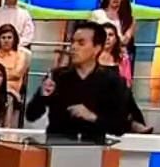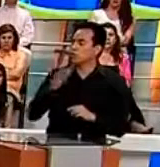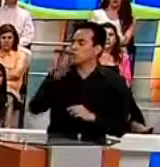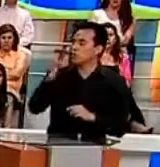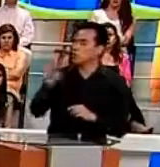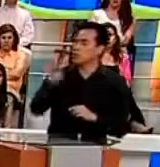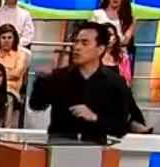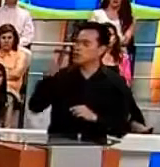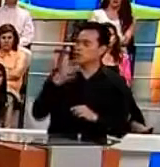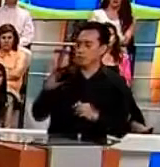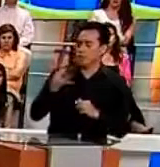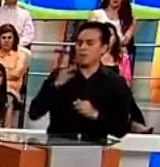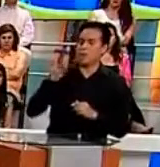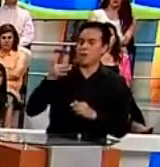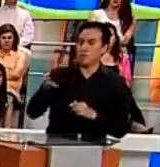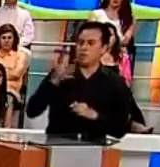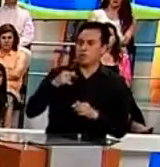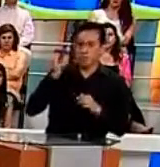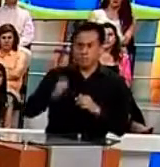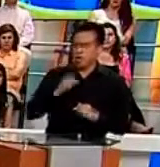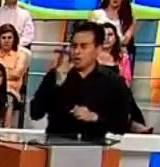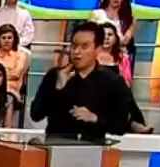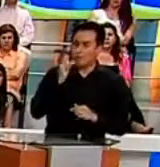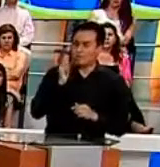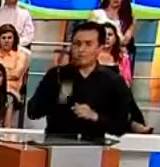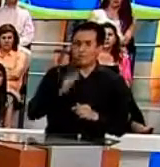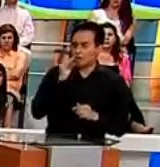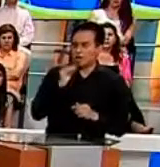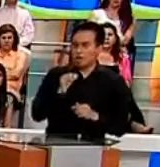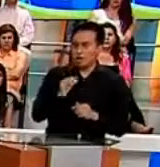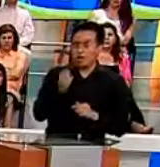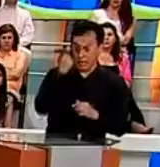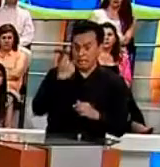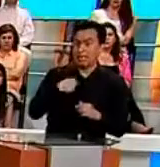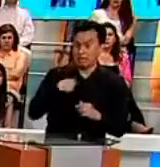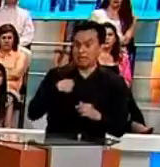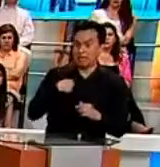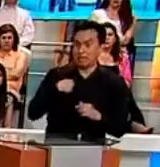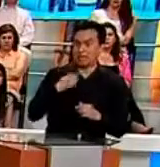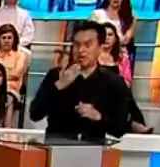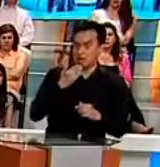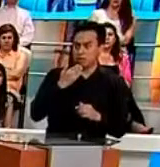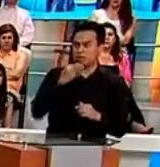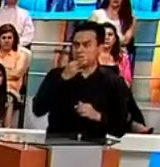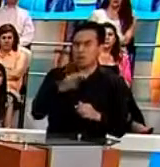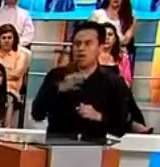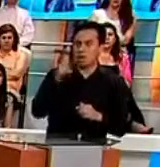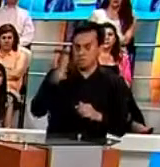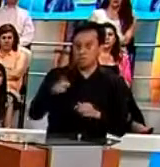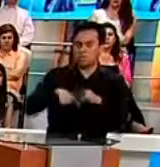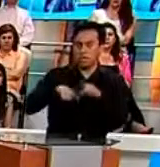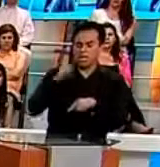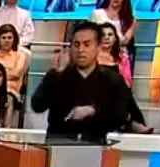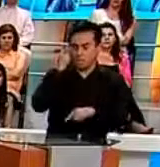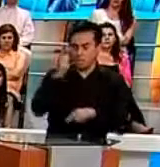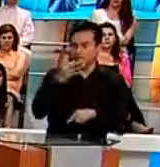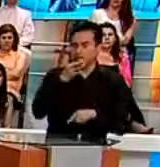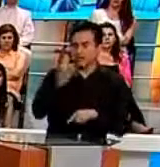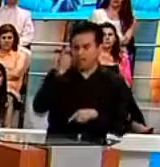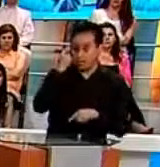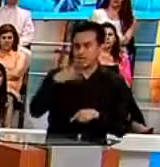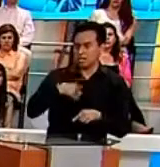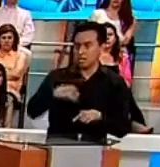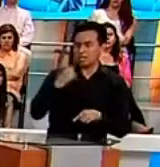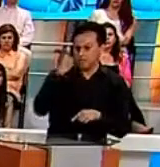hablarle, hablar. Es lo que me decía mi mamá. Yo siempre le hablé, siempre le hablo y él me entiende. A también. A mi prima también le entiende, a hija también le